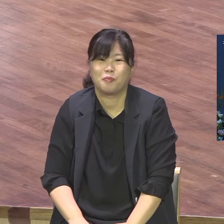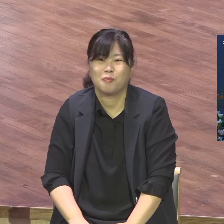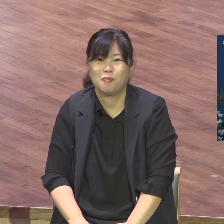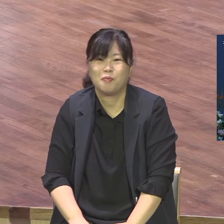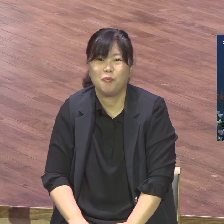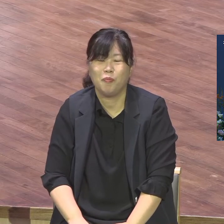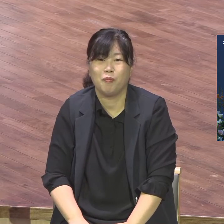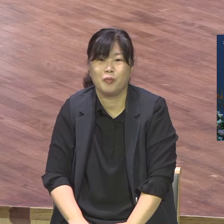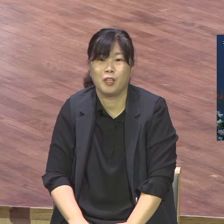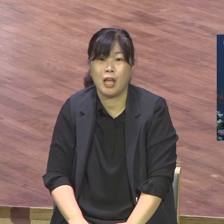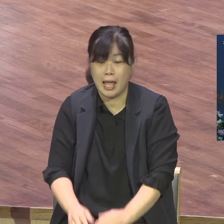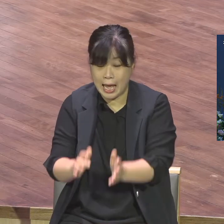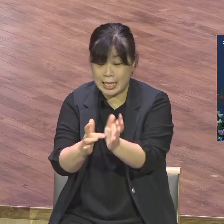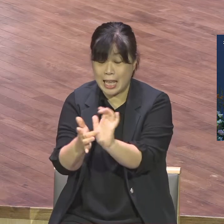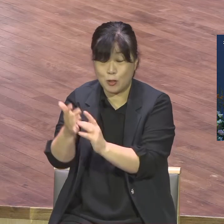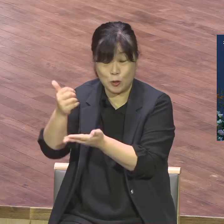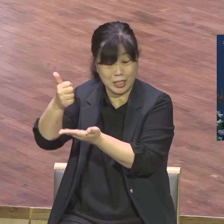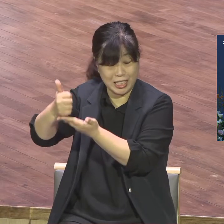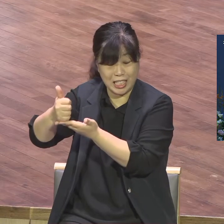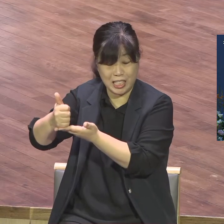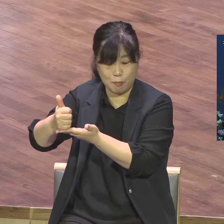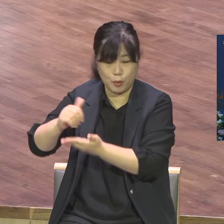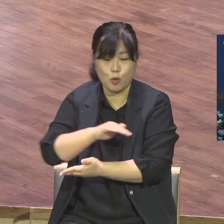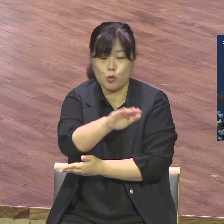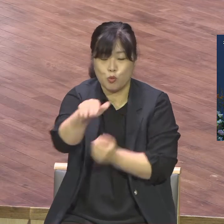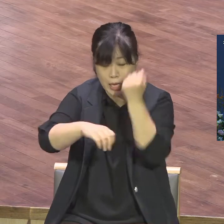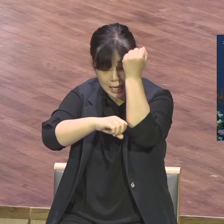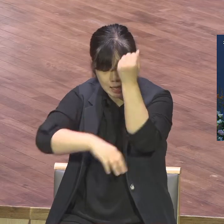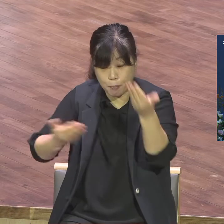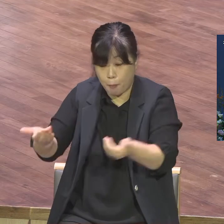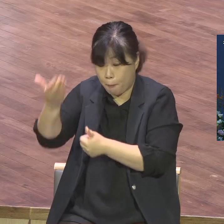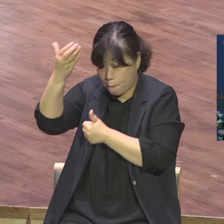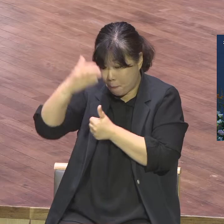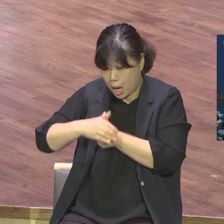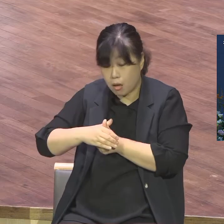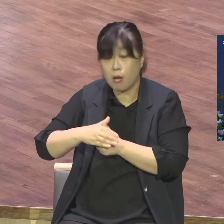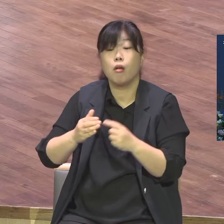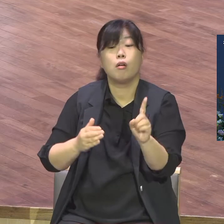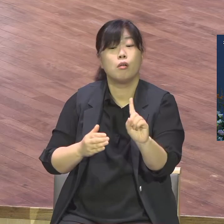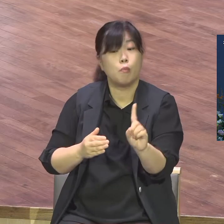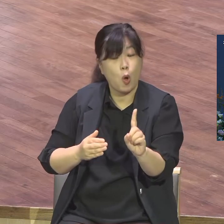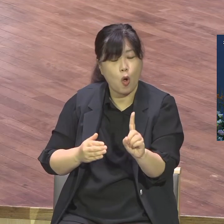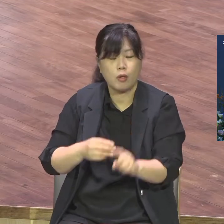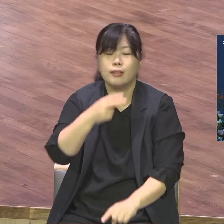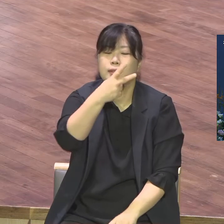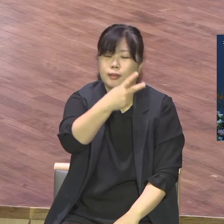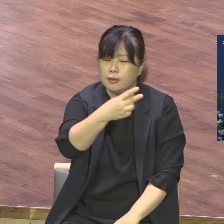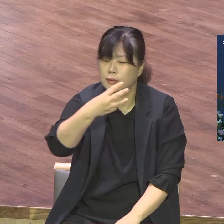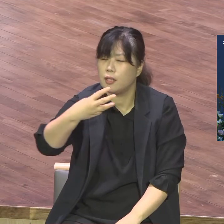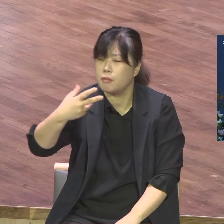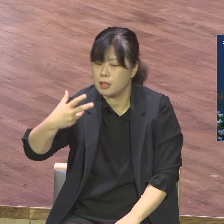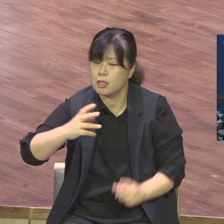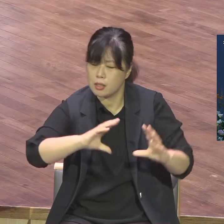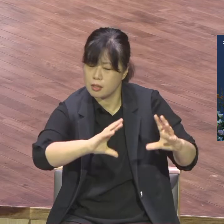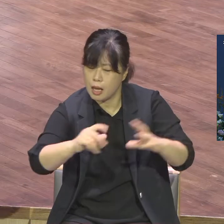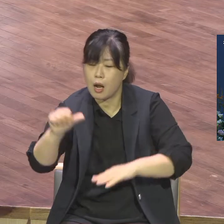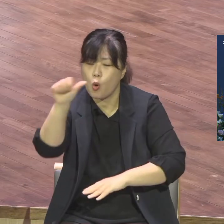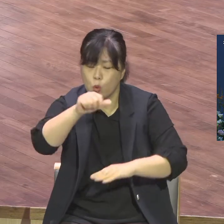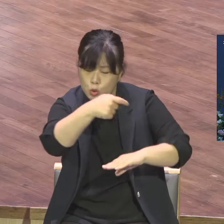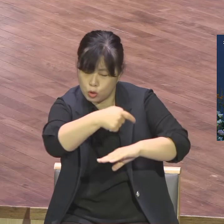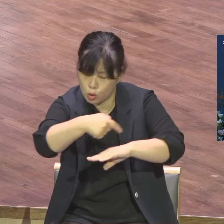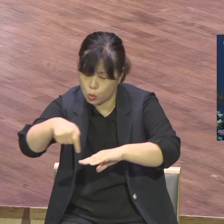주신 본질적 미션이 뭐냐, 이 지상 최고의 명령이 뭐냐, 237 5천 종족 세계